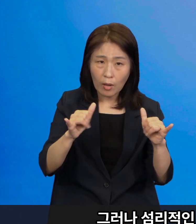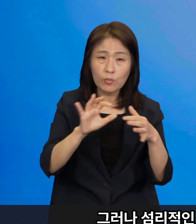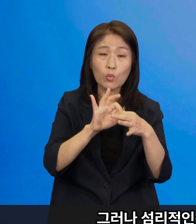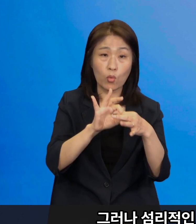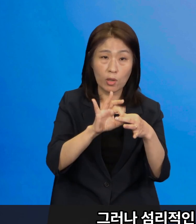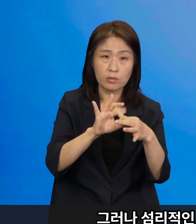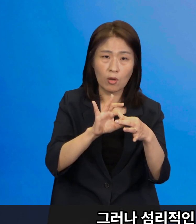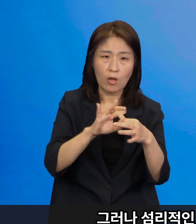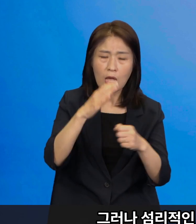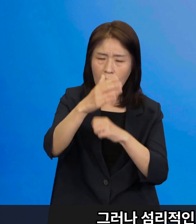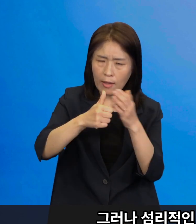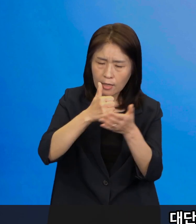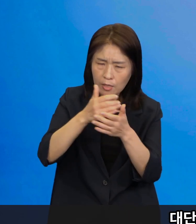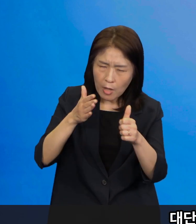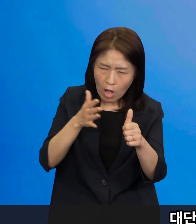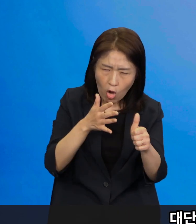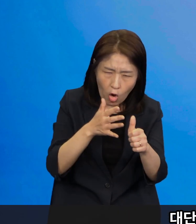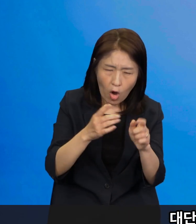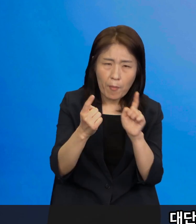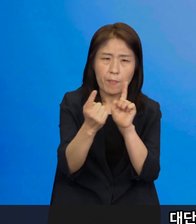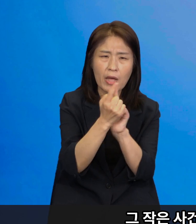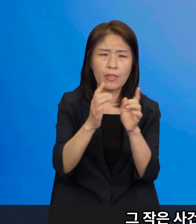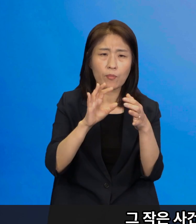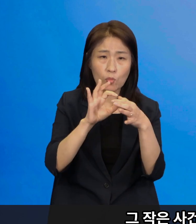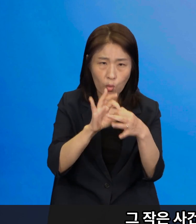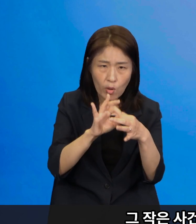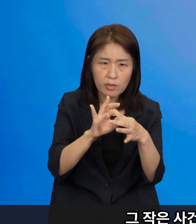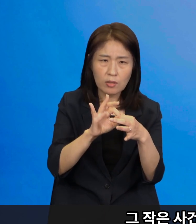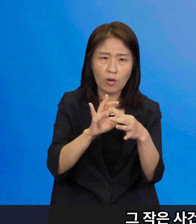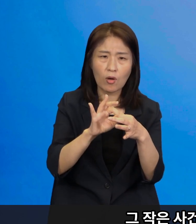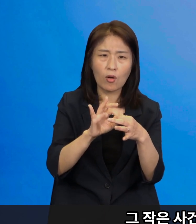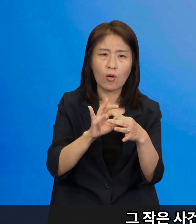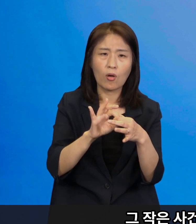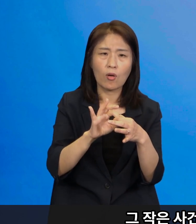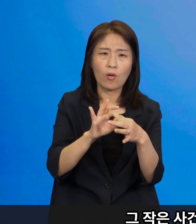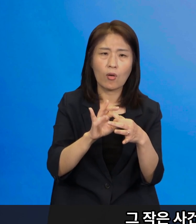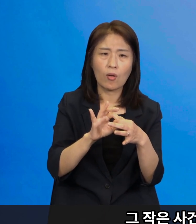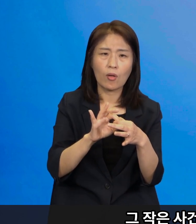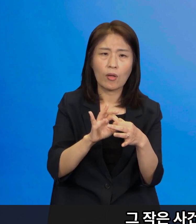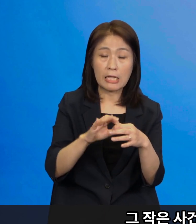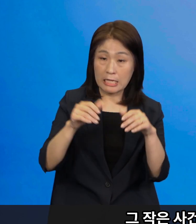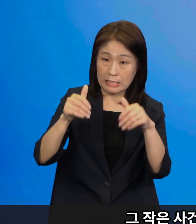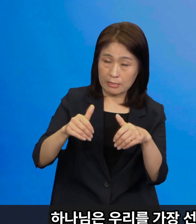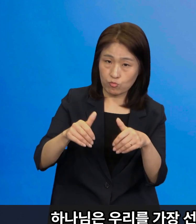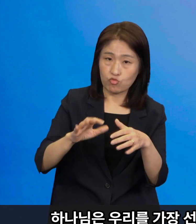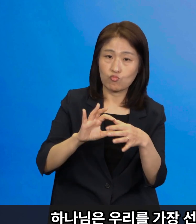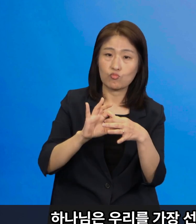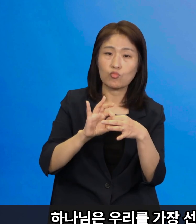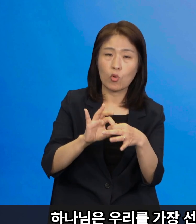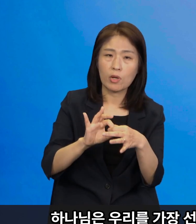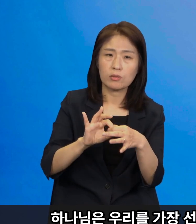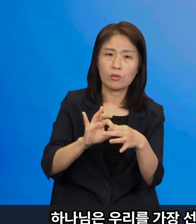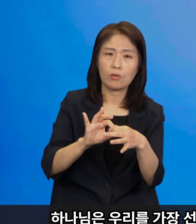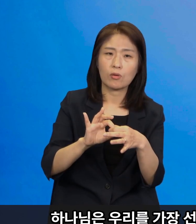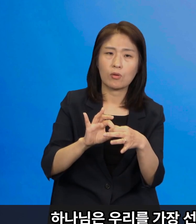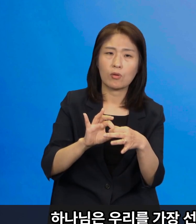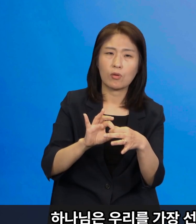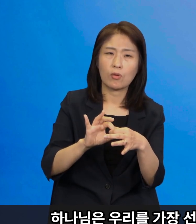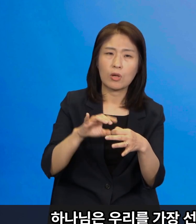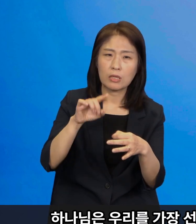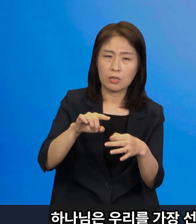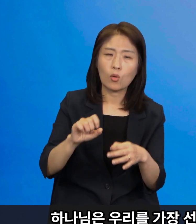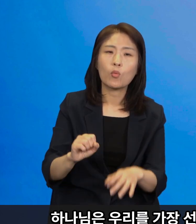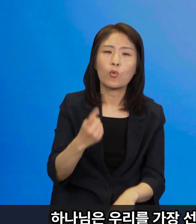만남을 통해서 일상의 사건들, 대단해 보이진 않지만 그 작은 사건들, 심부름을 통해서라도 하나님은 우리를 가장 선한